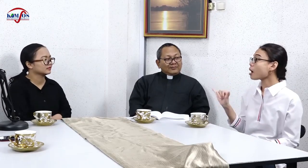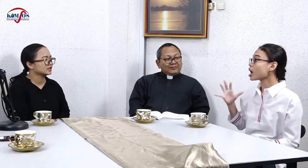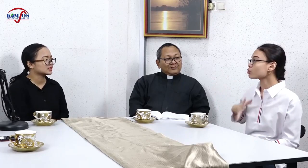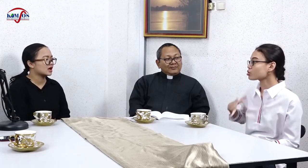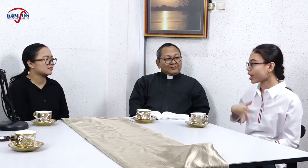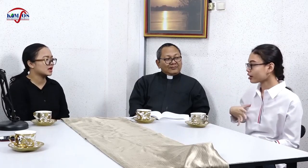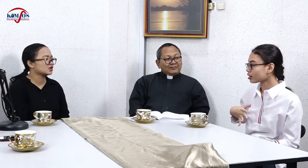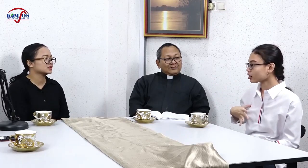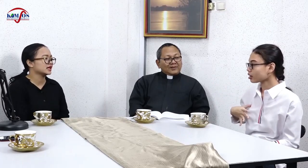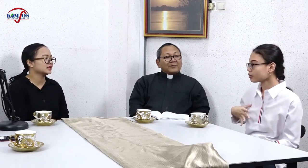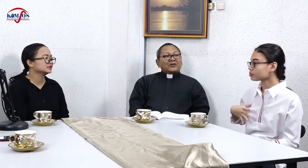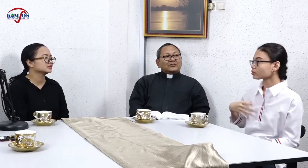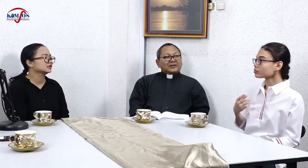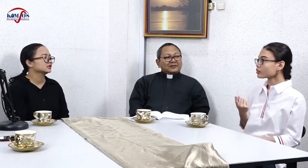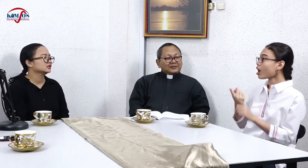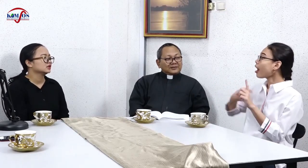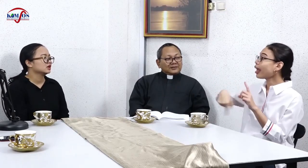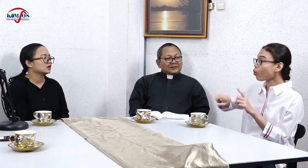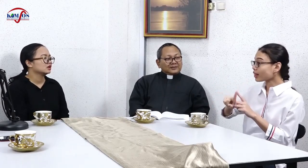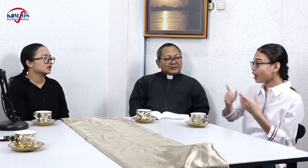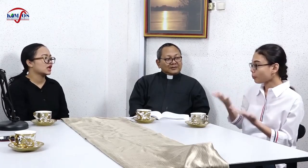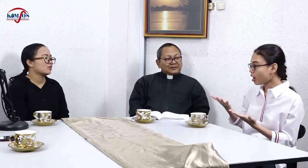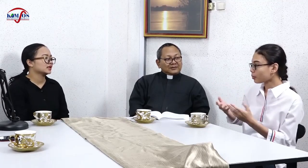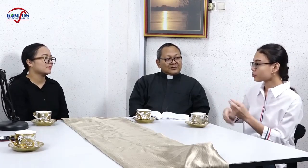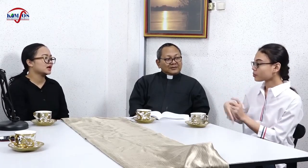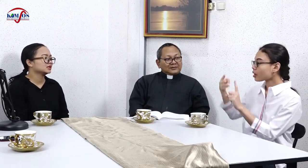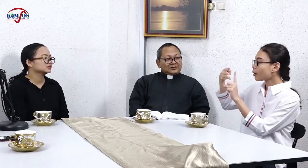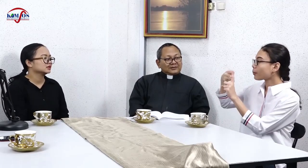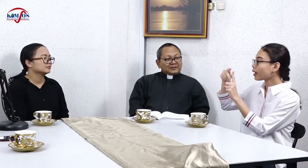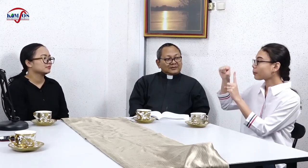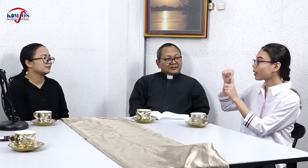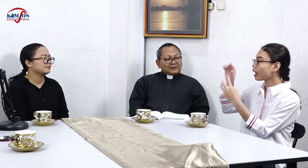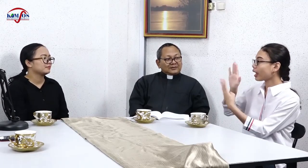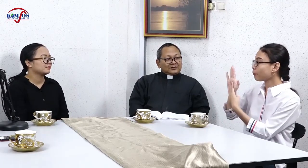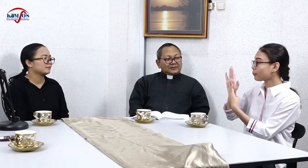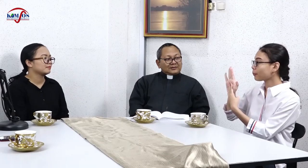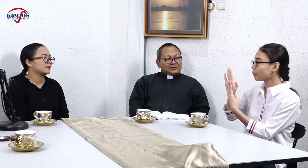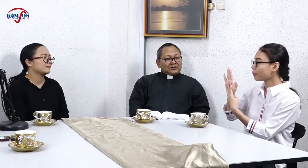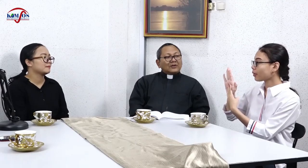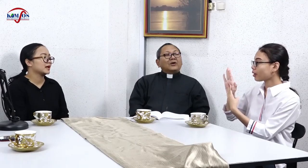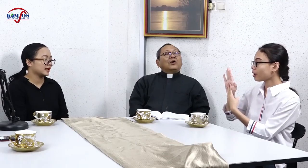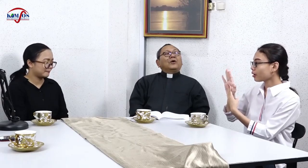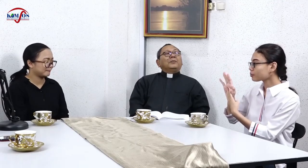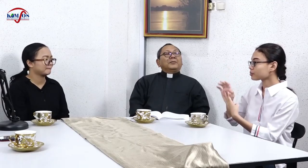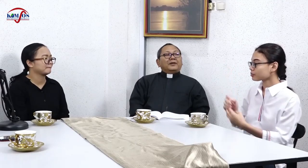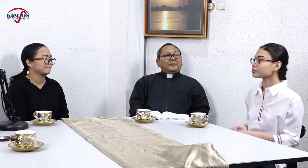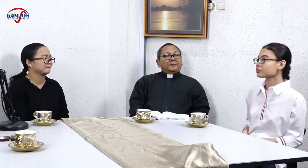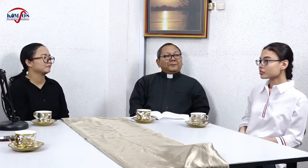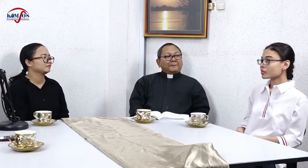sama dosen lewat apa BBM